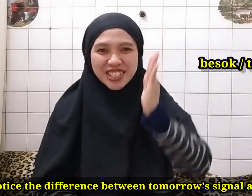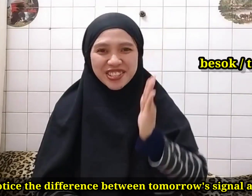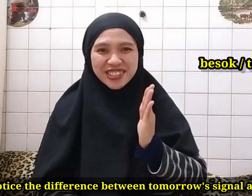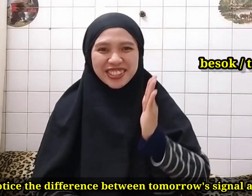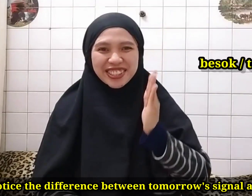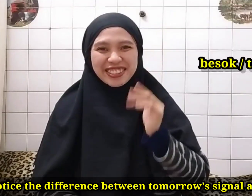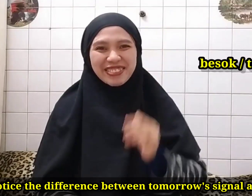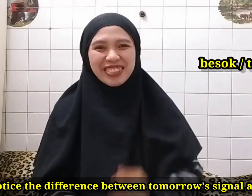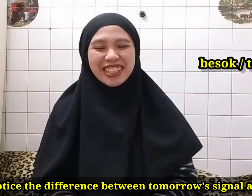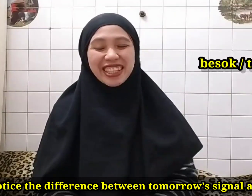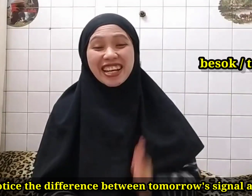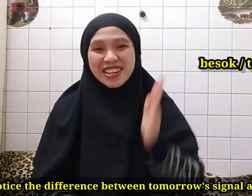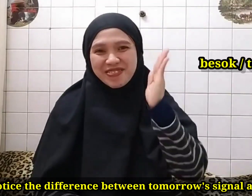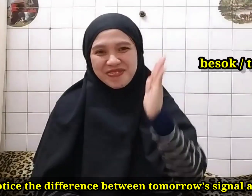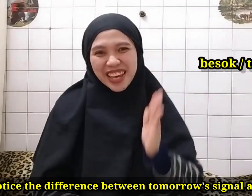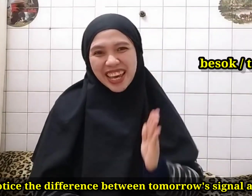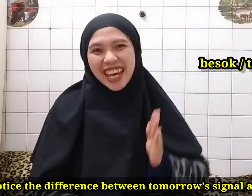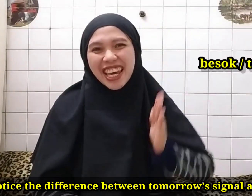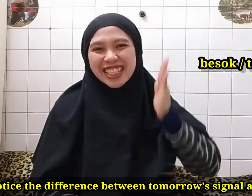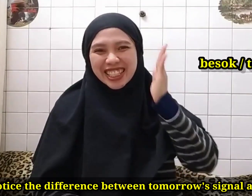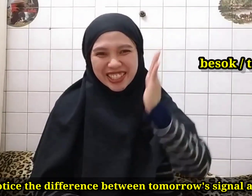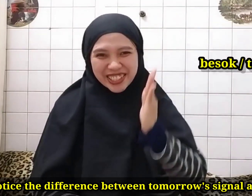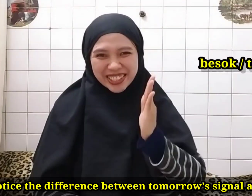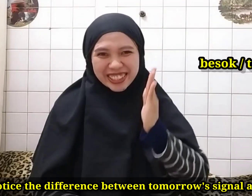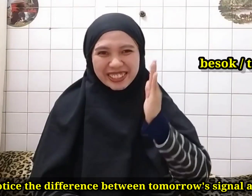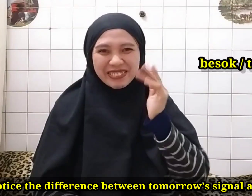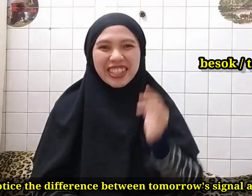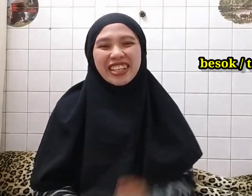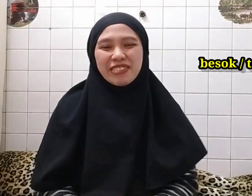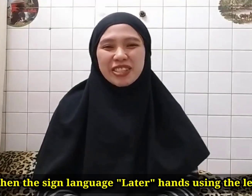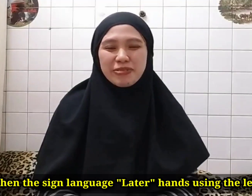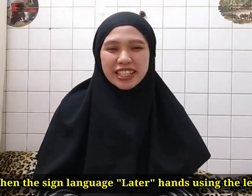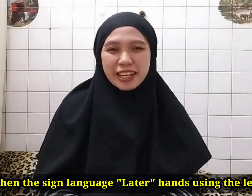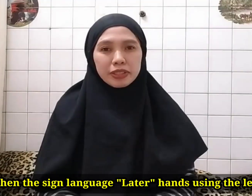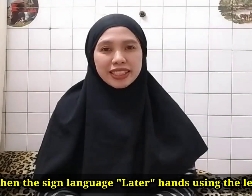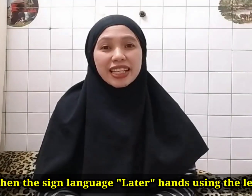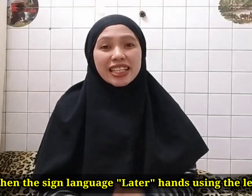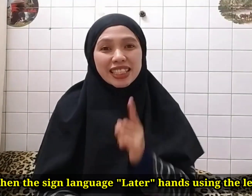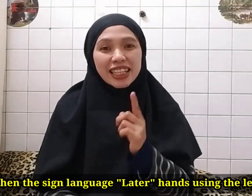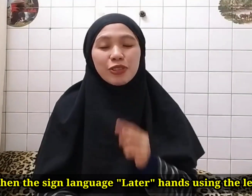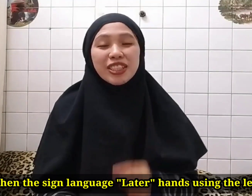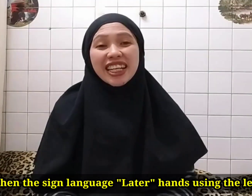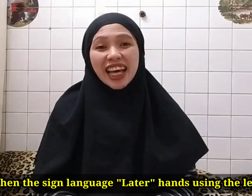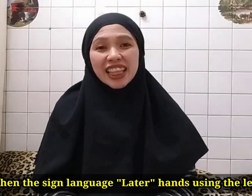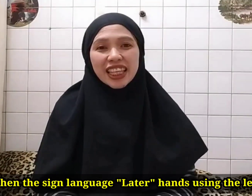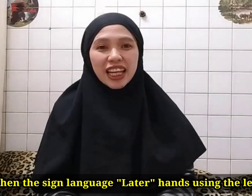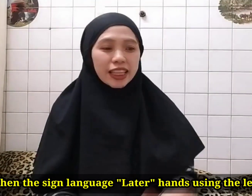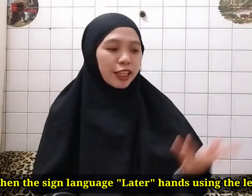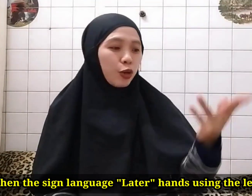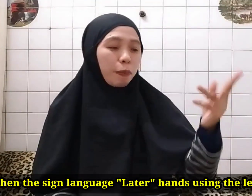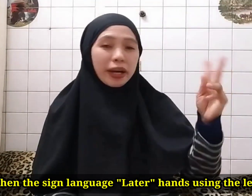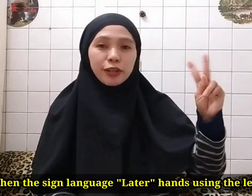Besok. Begitu ya. Besok. Begitu ya teman-teman ya. Selanjutnya nanti. Nanti itu pakai huruf